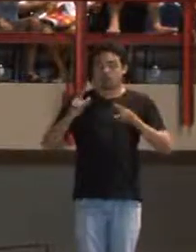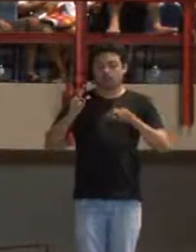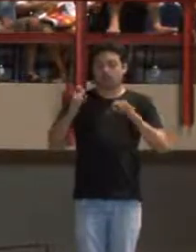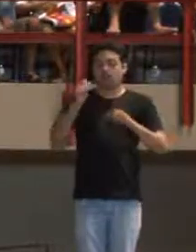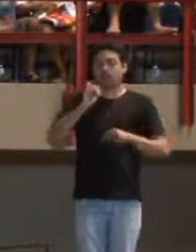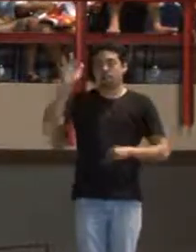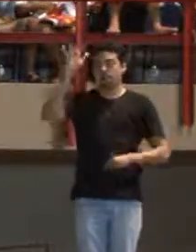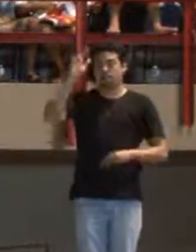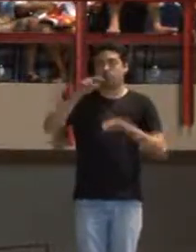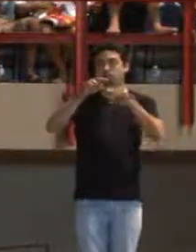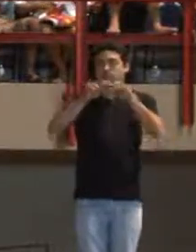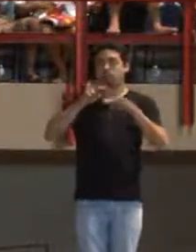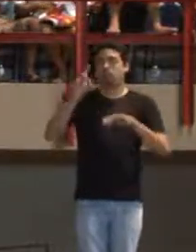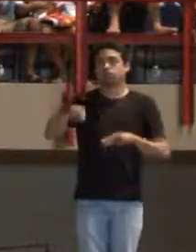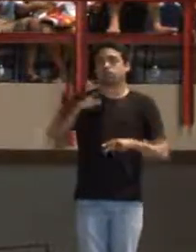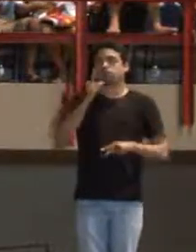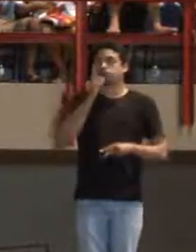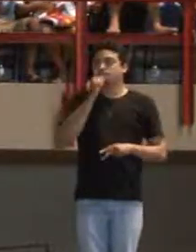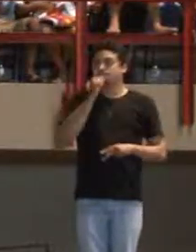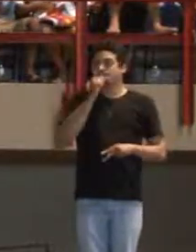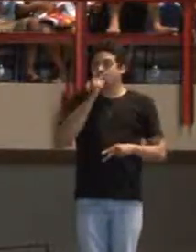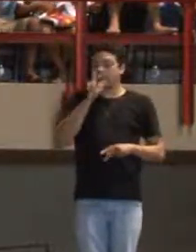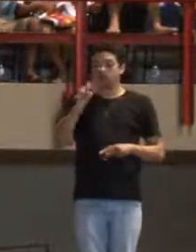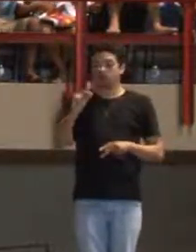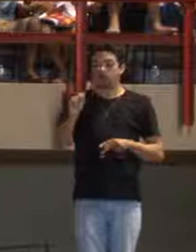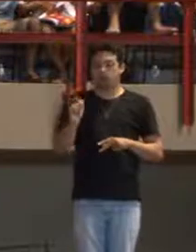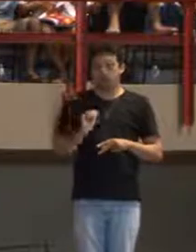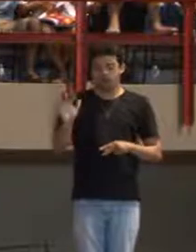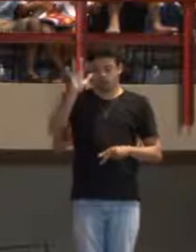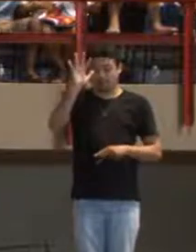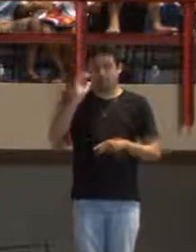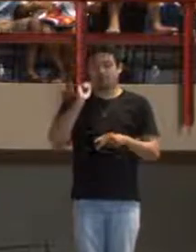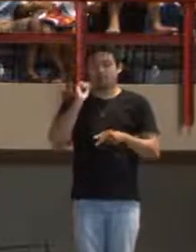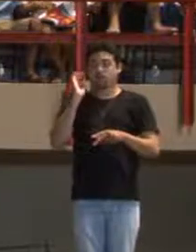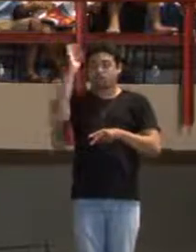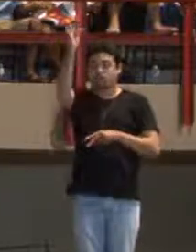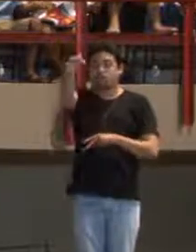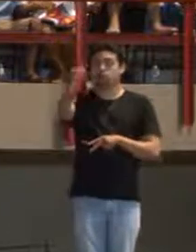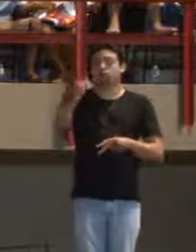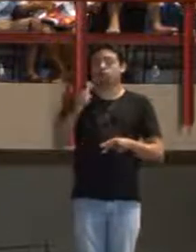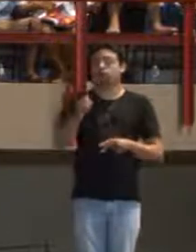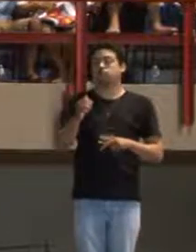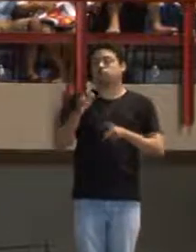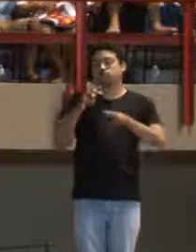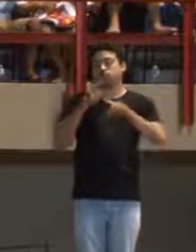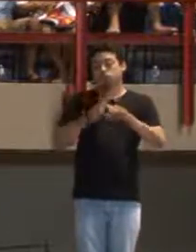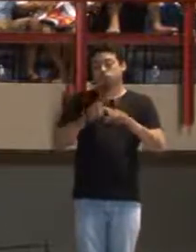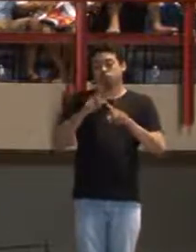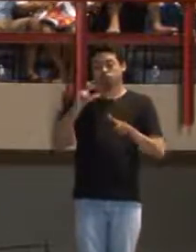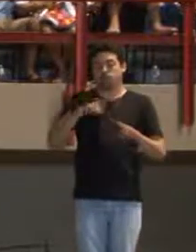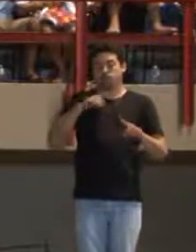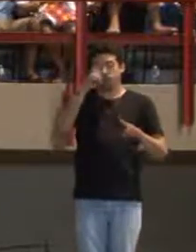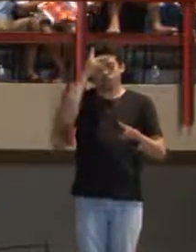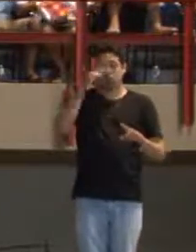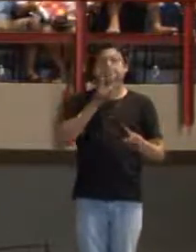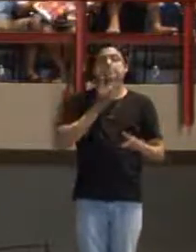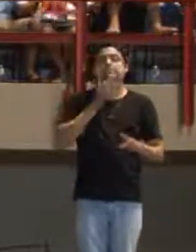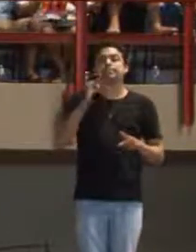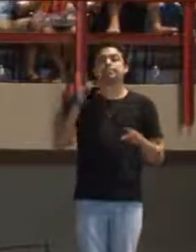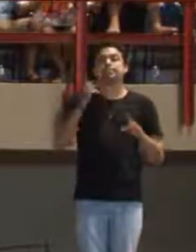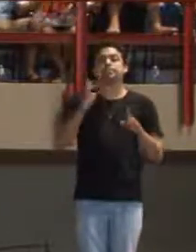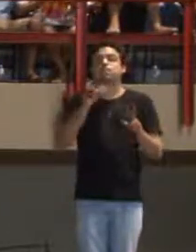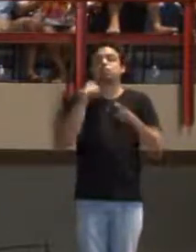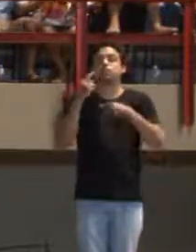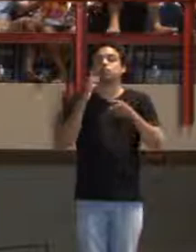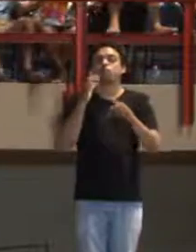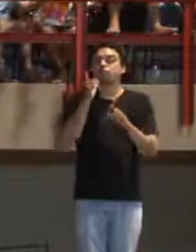caras. Então, a água, ela vai ficar muito mais cara no futuro. Vai ter gente morrendo de sede, não é por